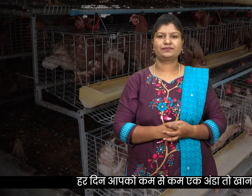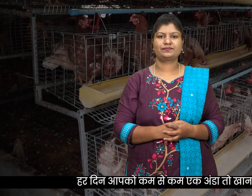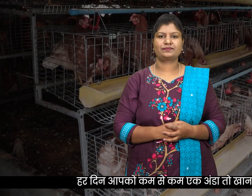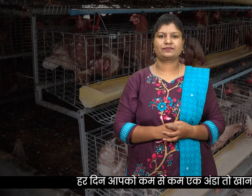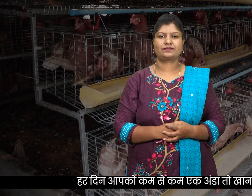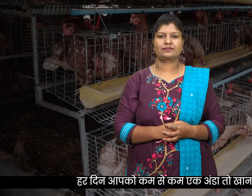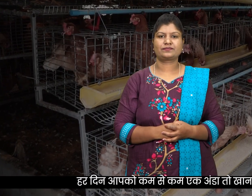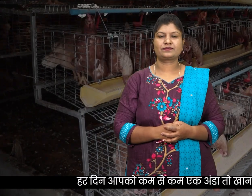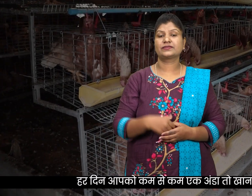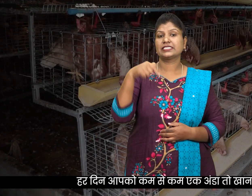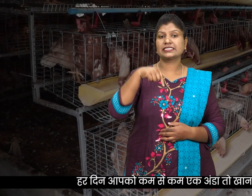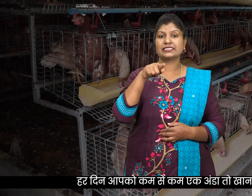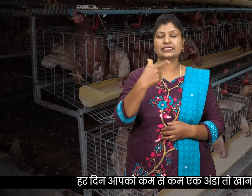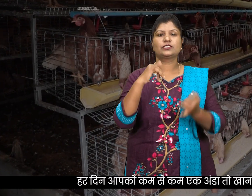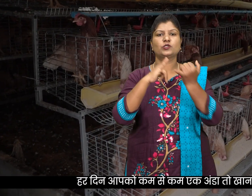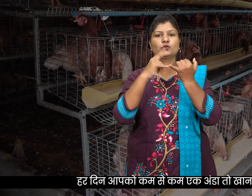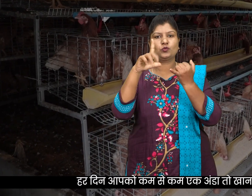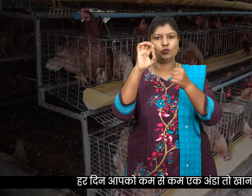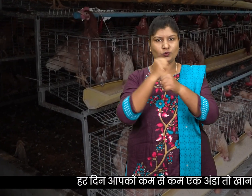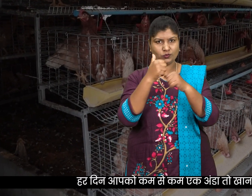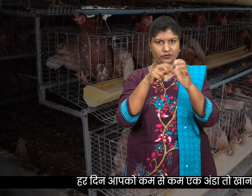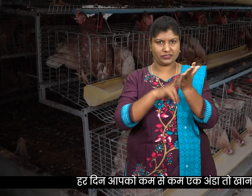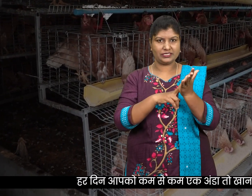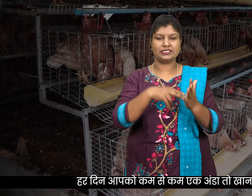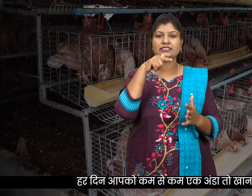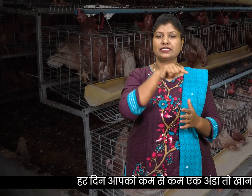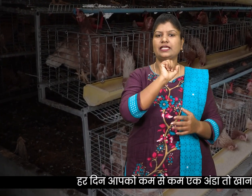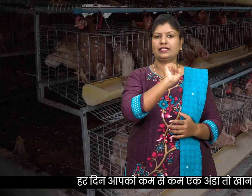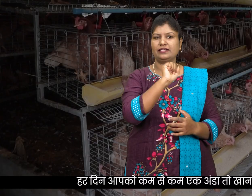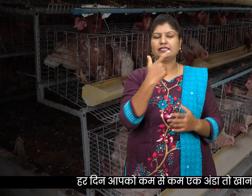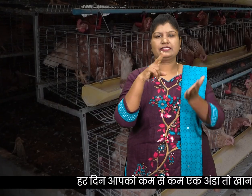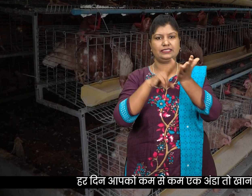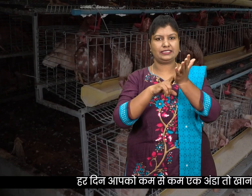हर दिन आपको कम से कम एक अंडा तो खाना ही चाहिए।